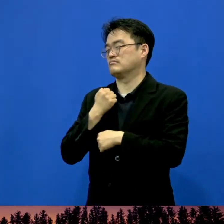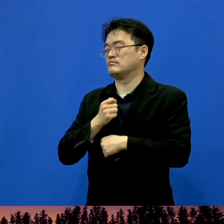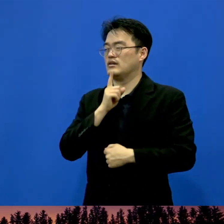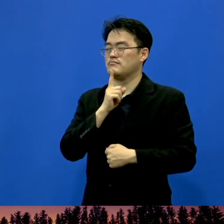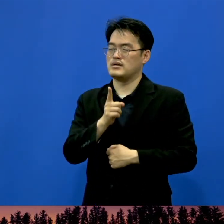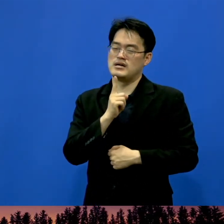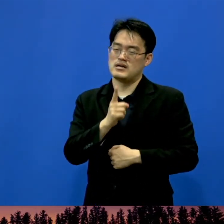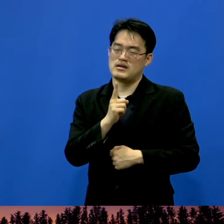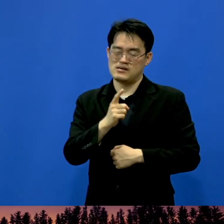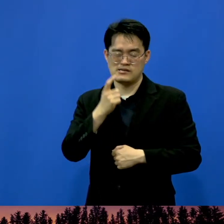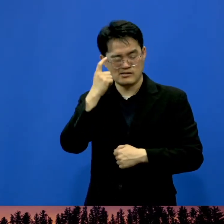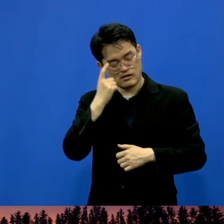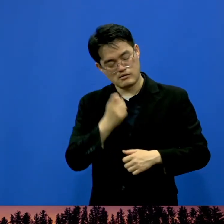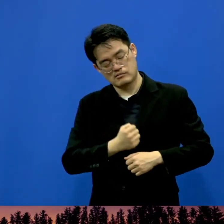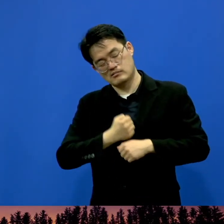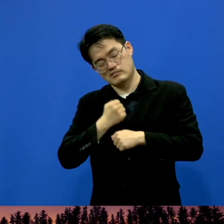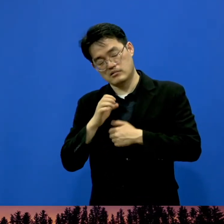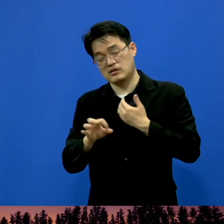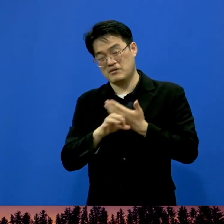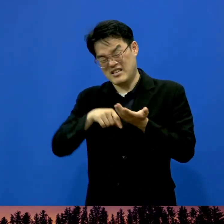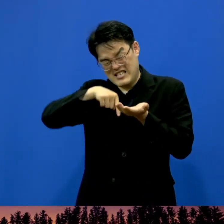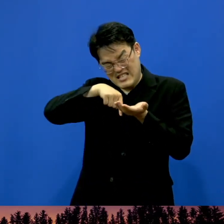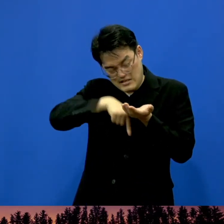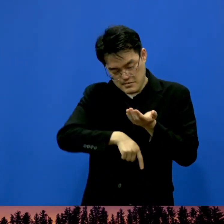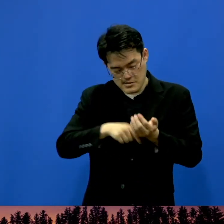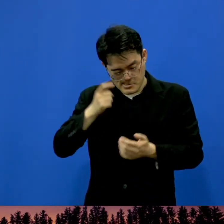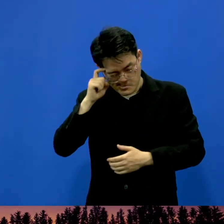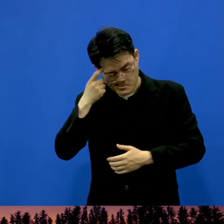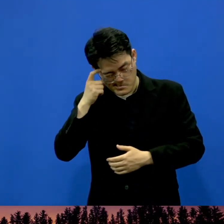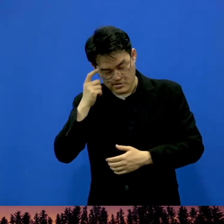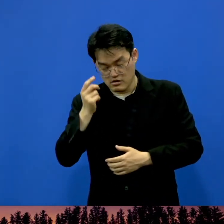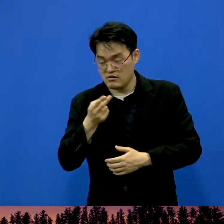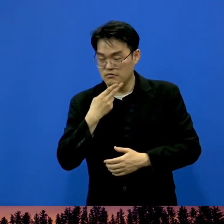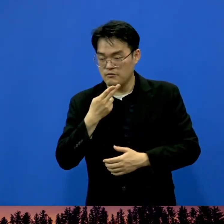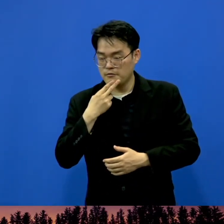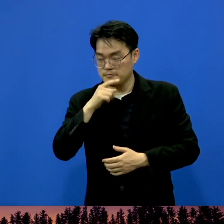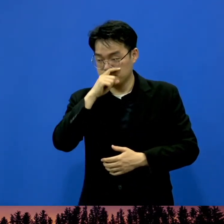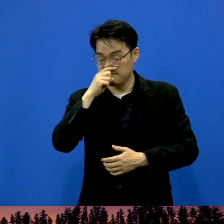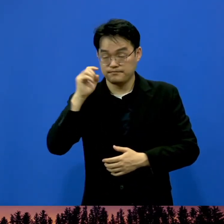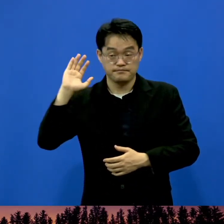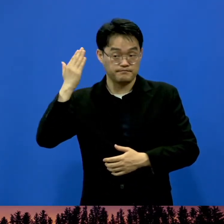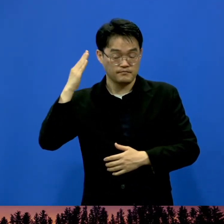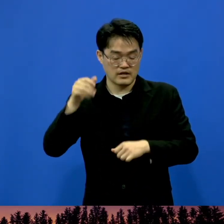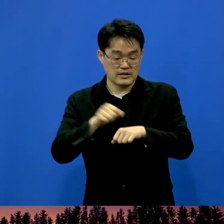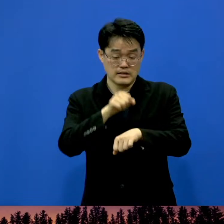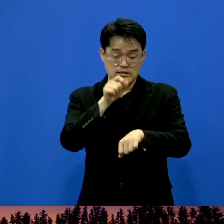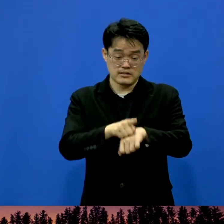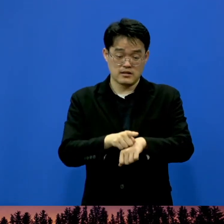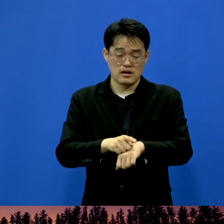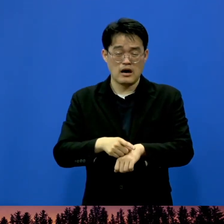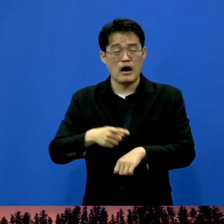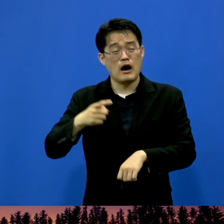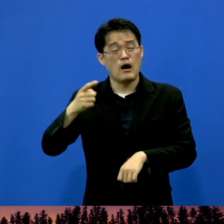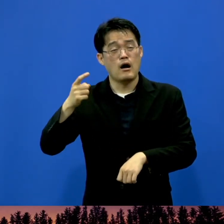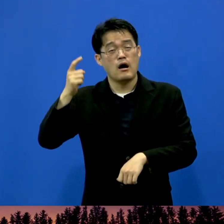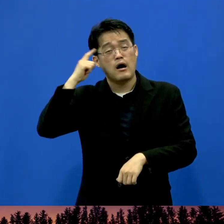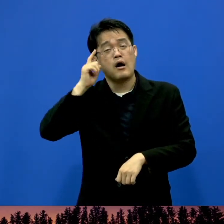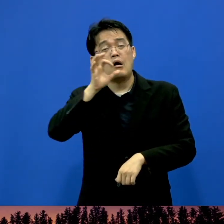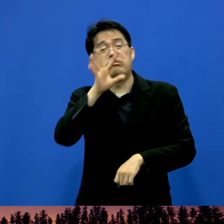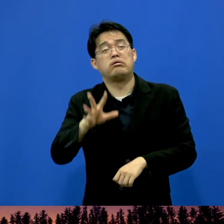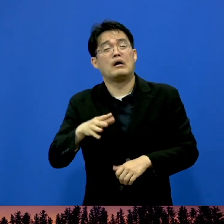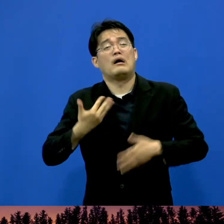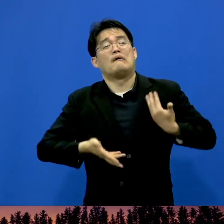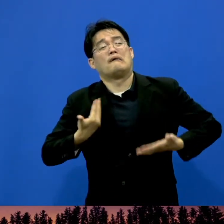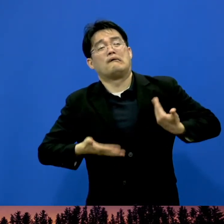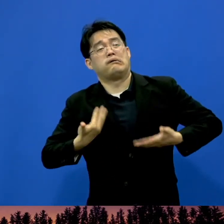생각이 그러면 어떻게 되는가? 깊이 생각하지 않아요. 여러분 오늘날 시대의 사람들의 특징이 뭐냐면 정신없이 바쁘다는 말을 많이 하는데 그 말은